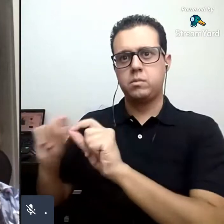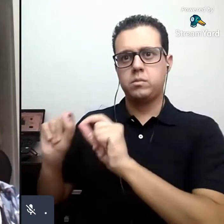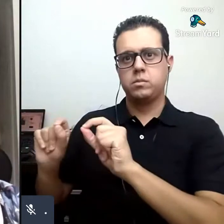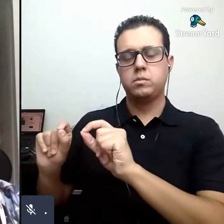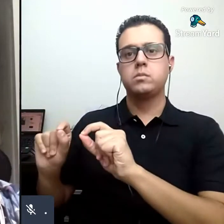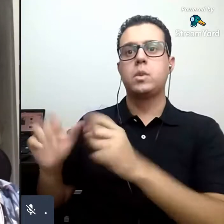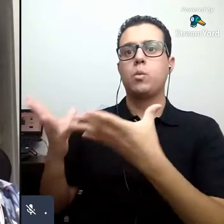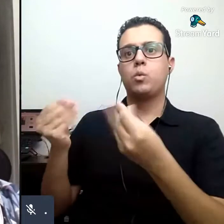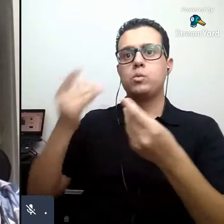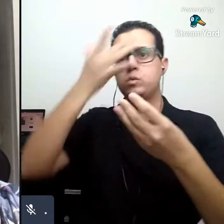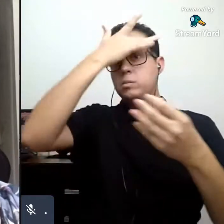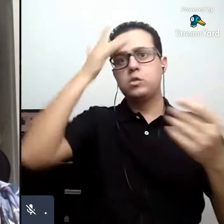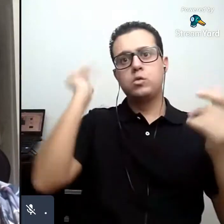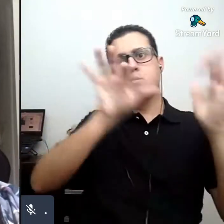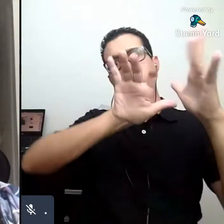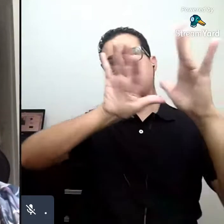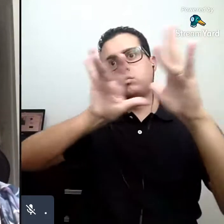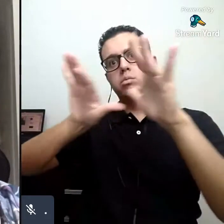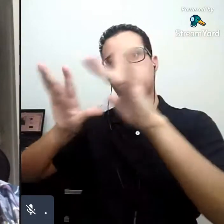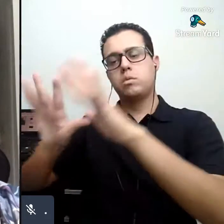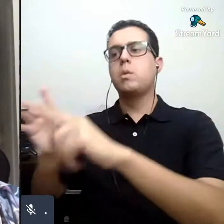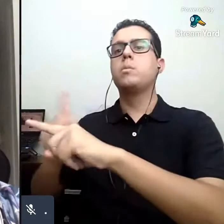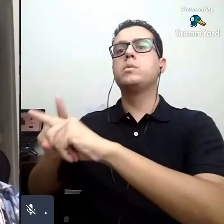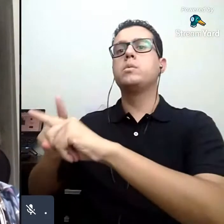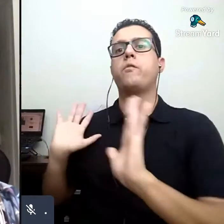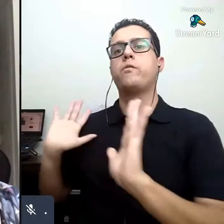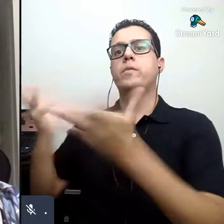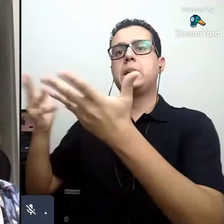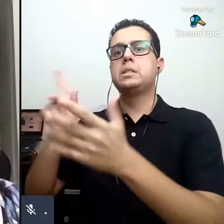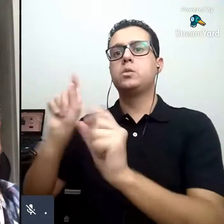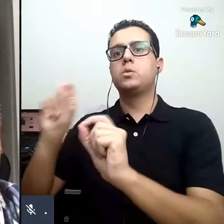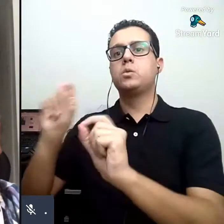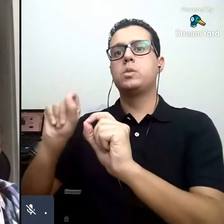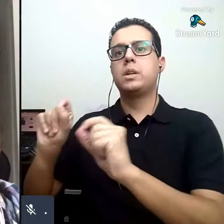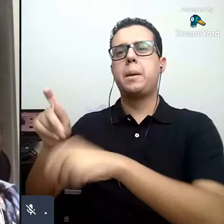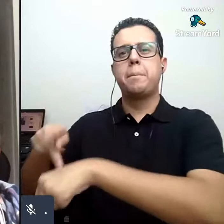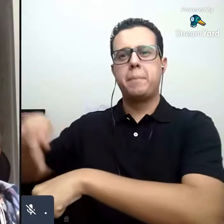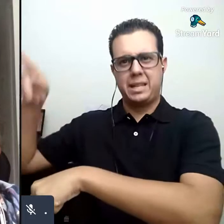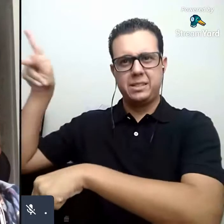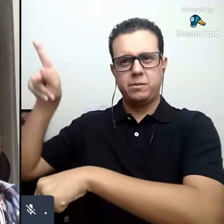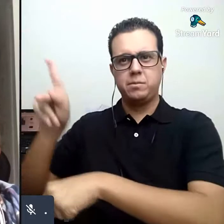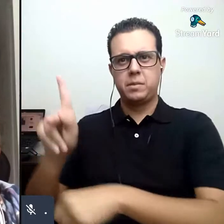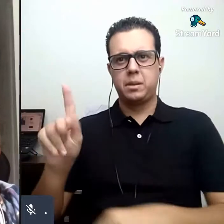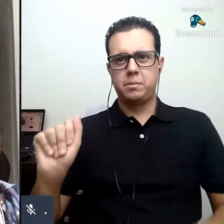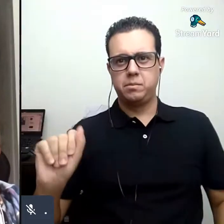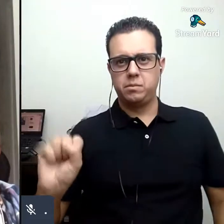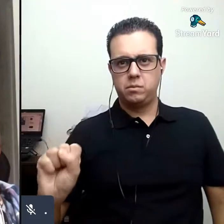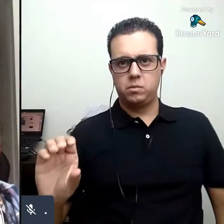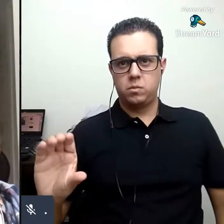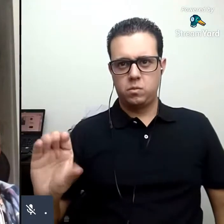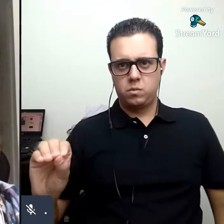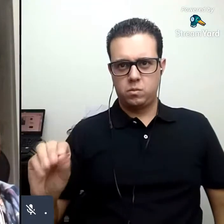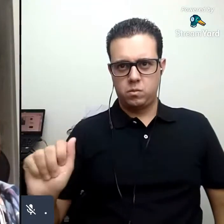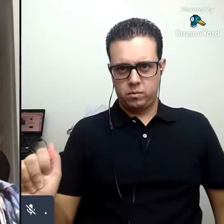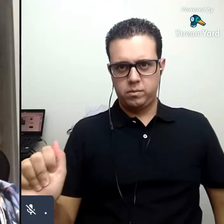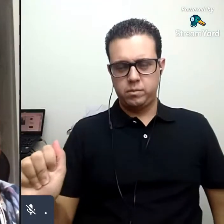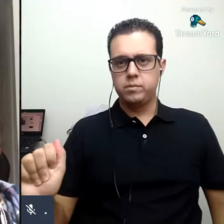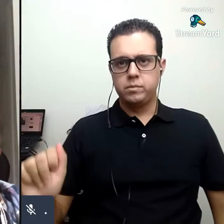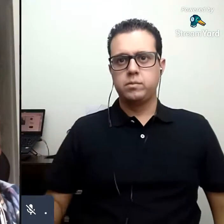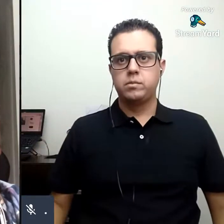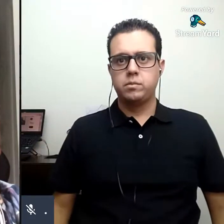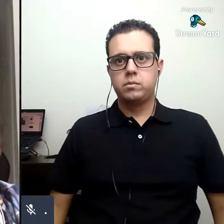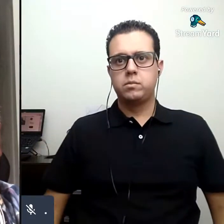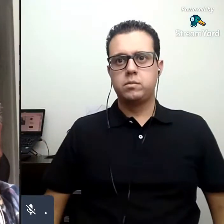Jerusalém para a festividade de Páscoa. Então, o povo viu o que Jesus fez lá.